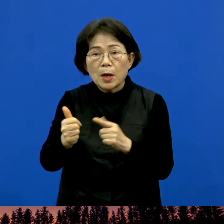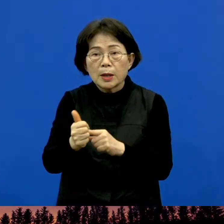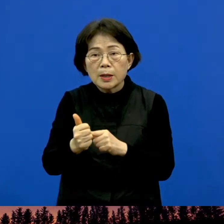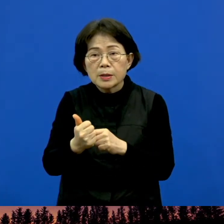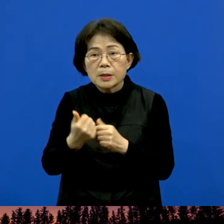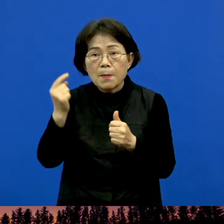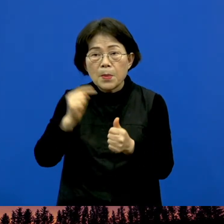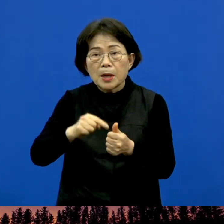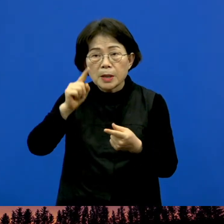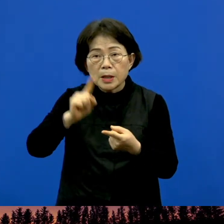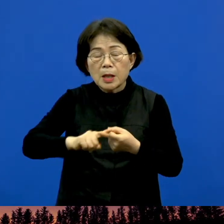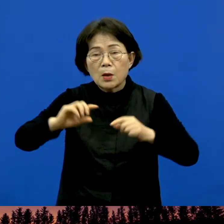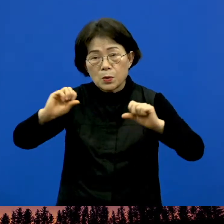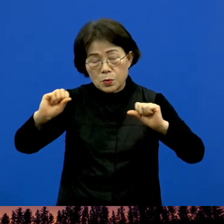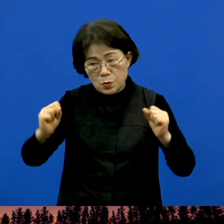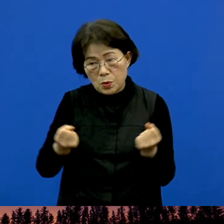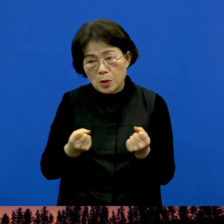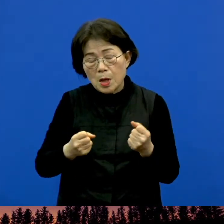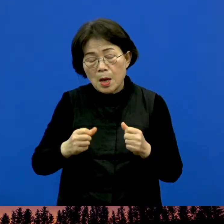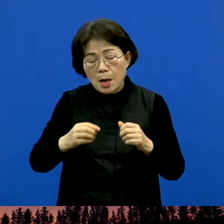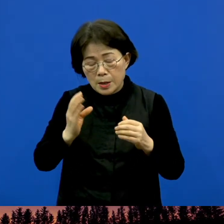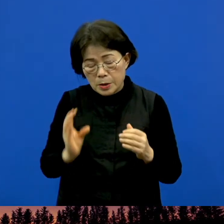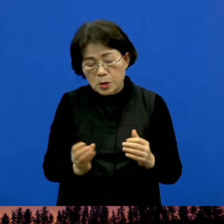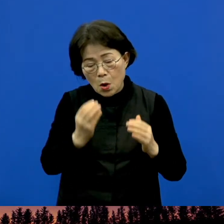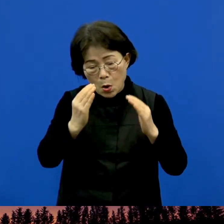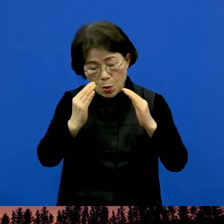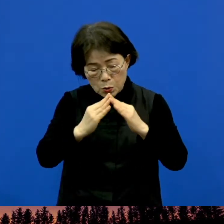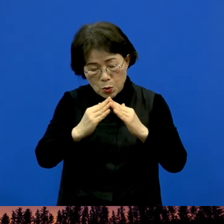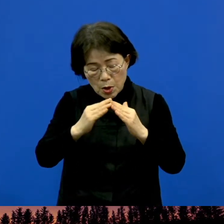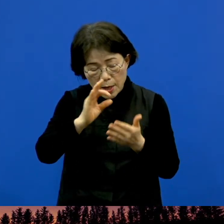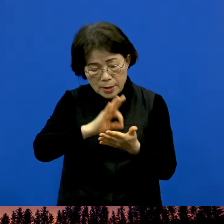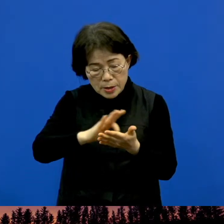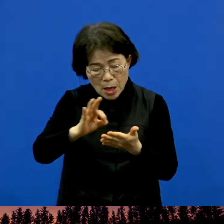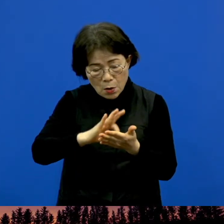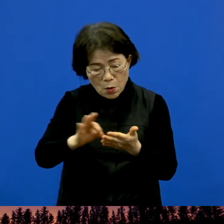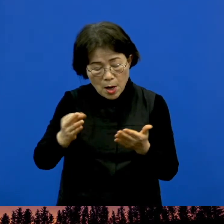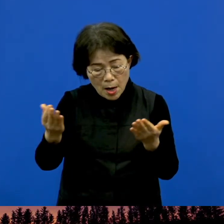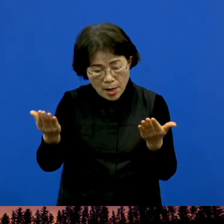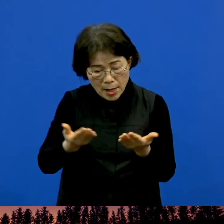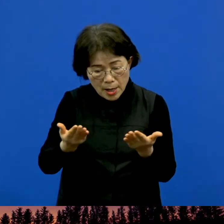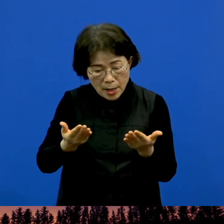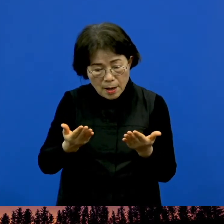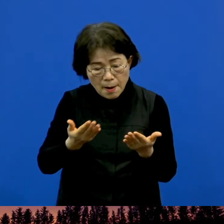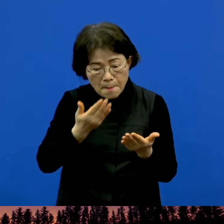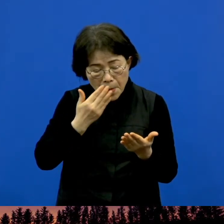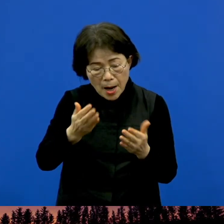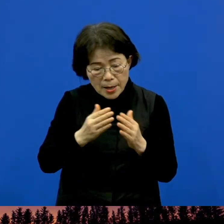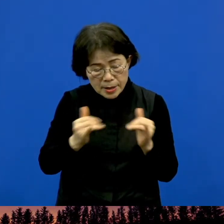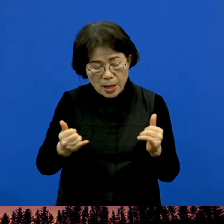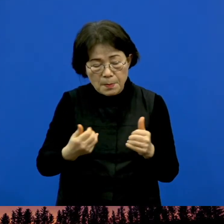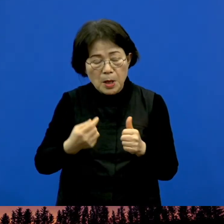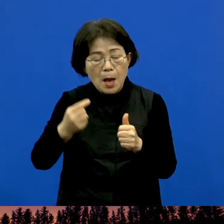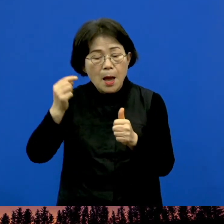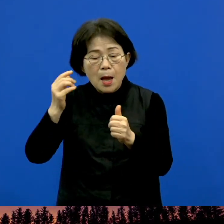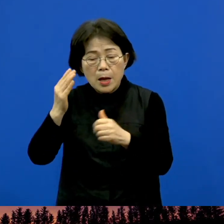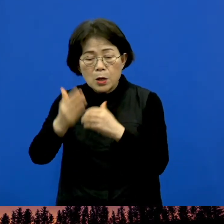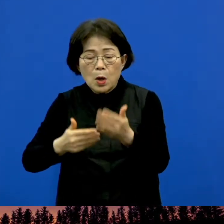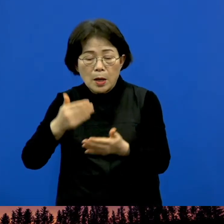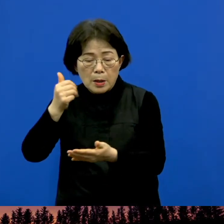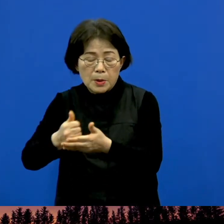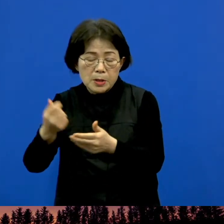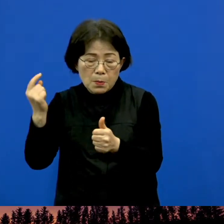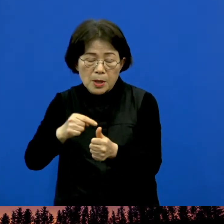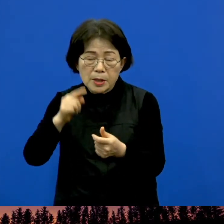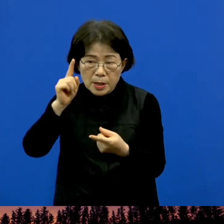그죠? 성소에 쓸 모든 일을 할 줄 알게 하신 자들은 모두 여호와께서 명령하신 대로 할 것이니라.